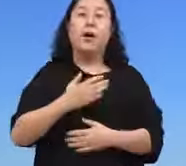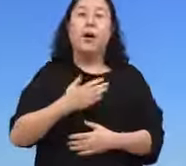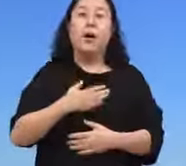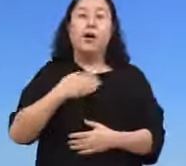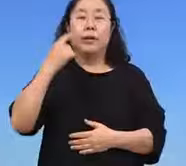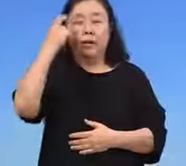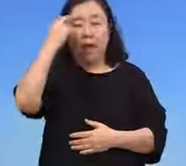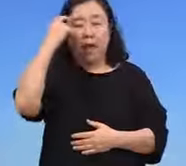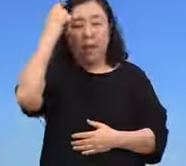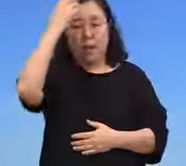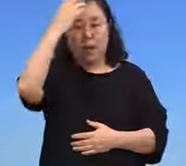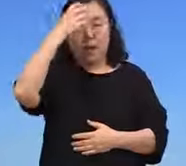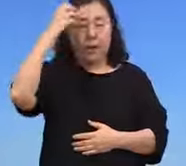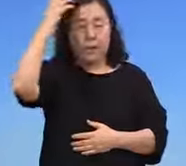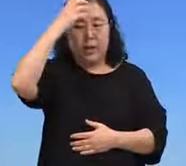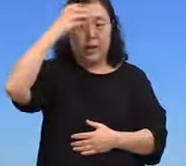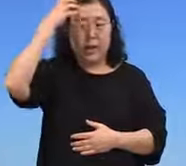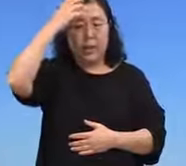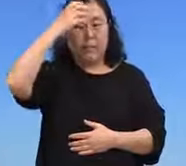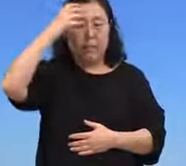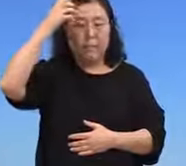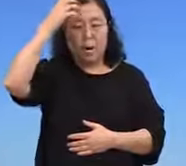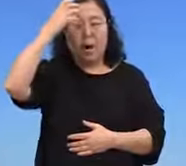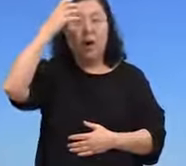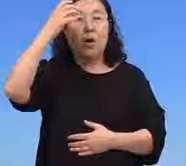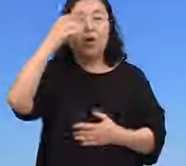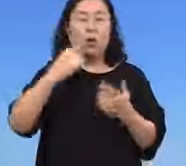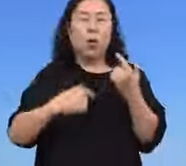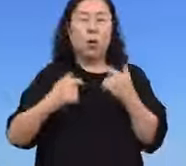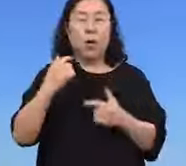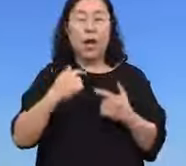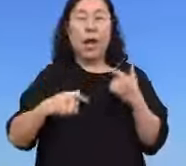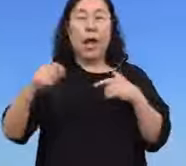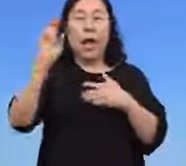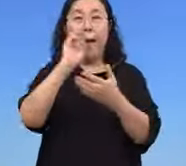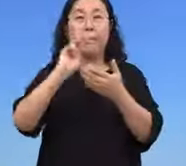내 영 기뻐 노래합니다.